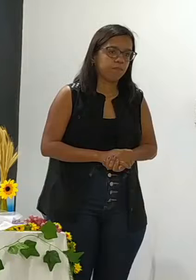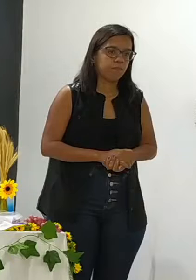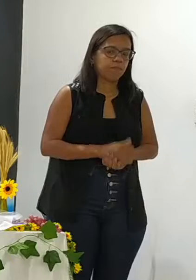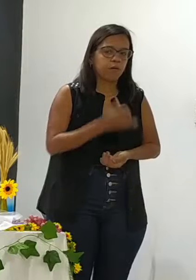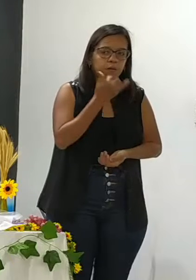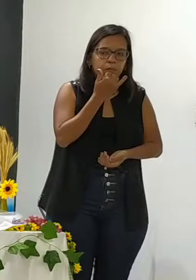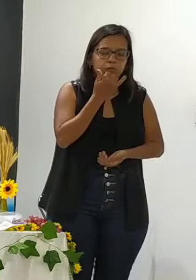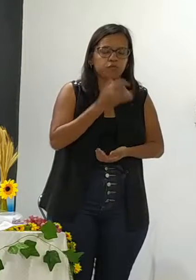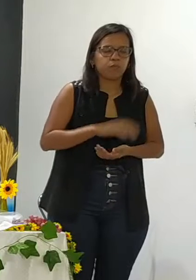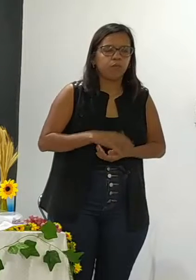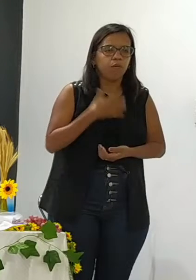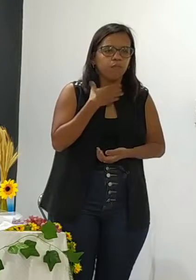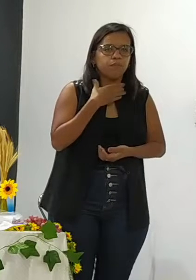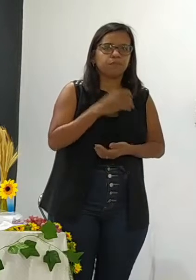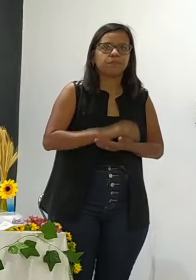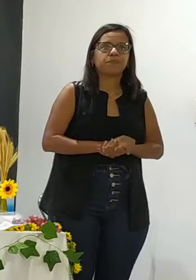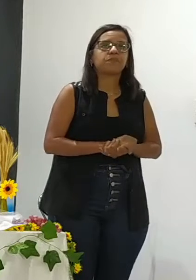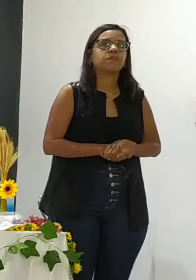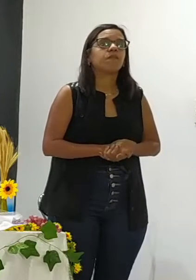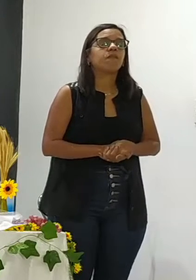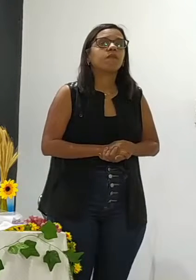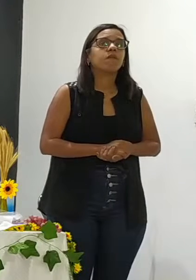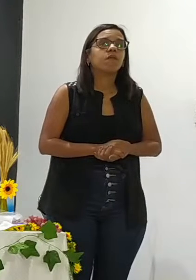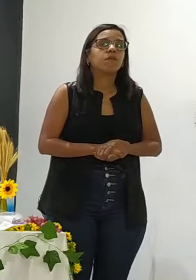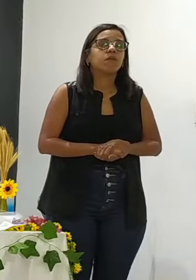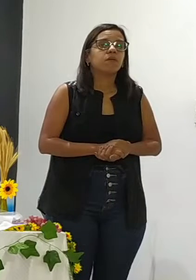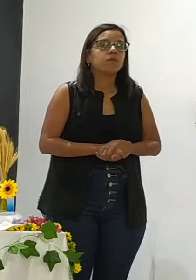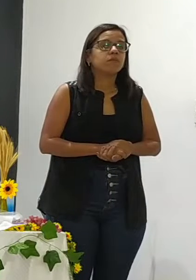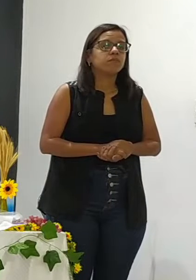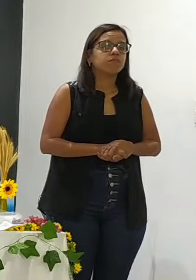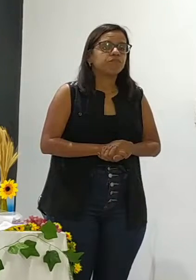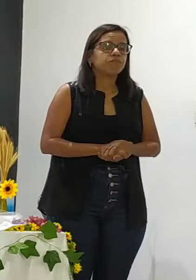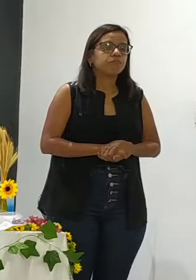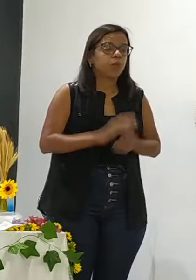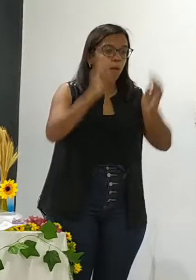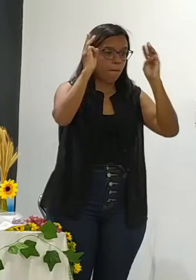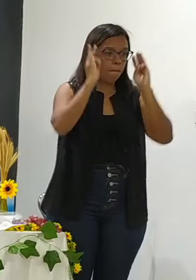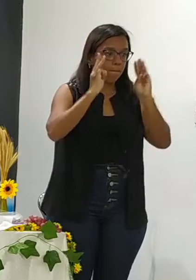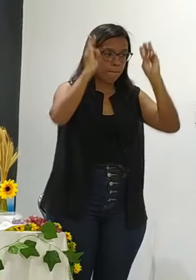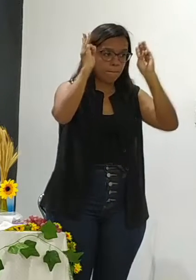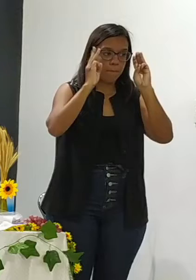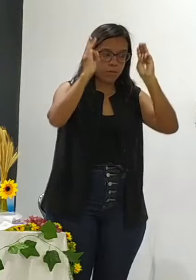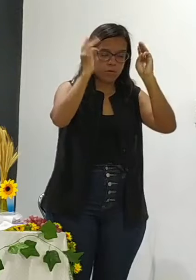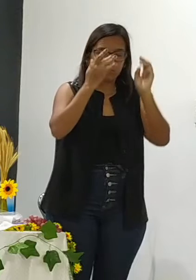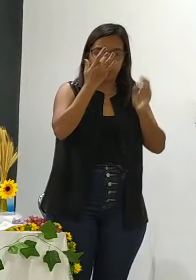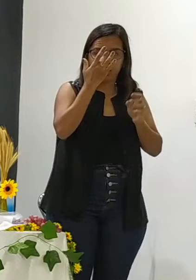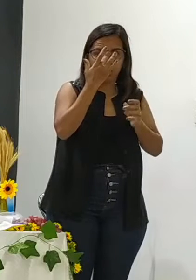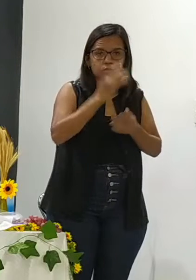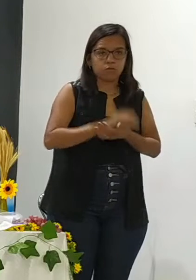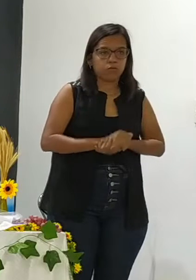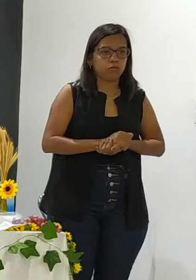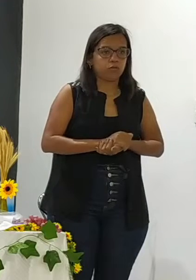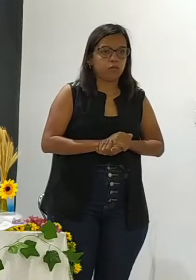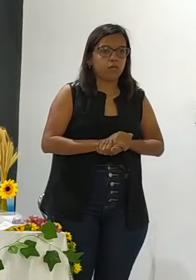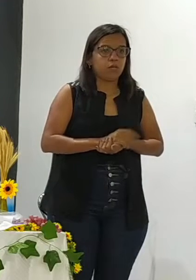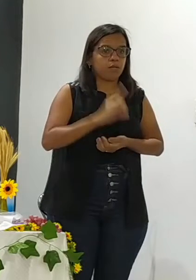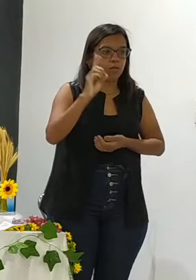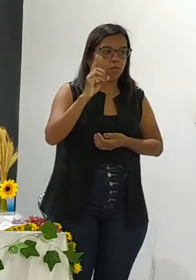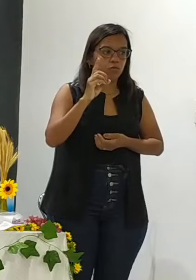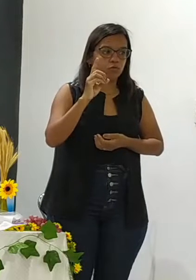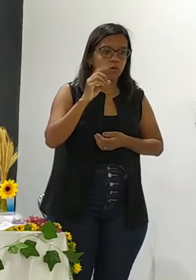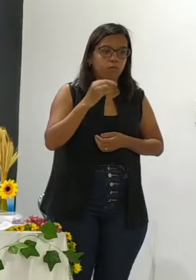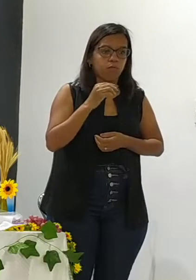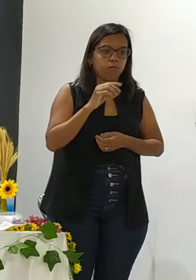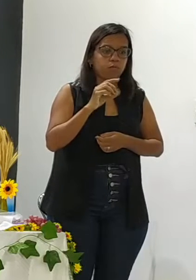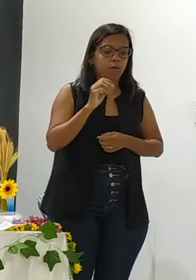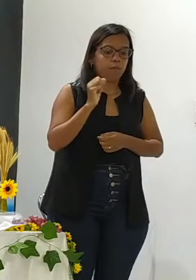desculpa, irmão, tanto que Deus, uma vez não permite que Moisés venha matar aquele